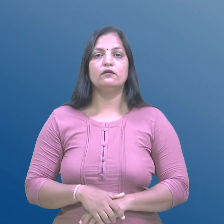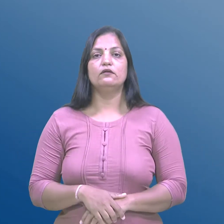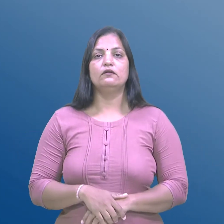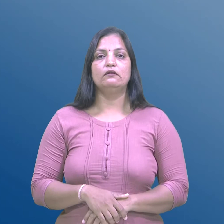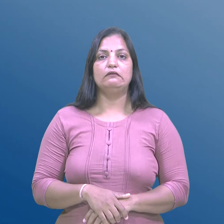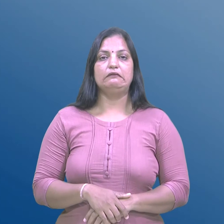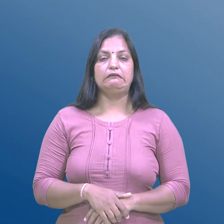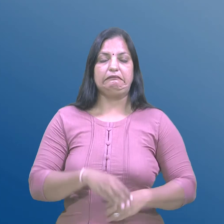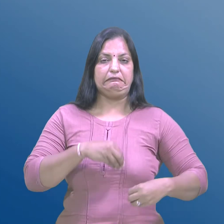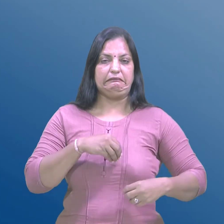ક્રૂરતા,